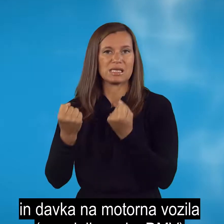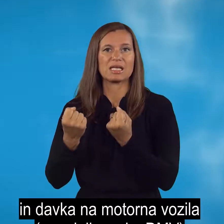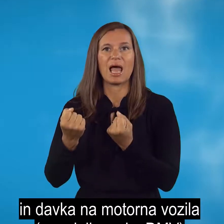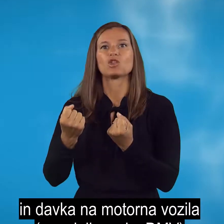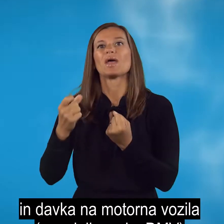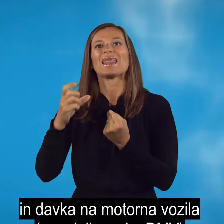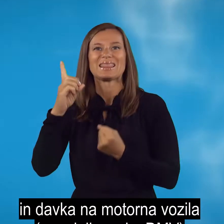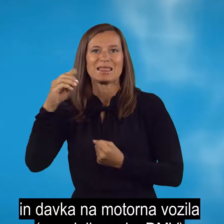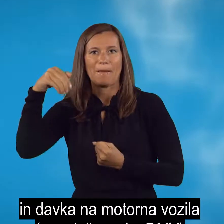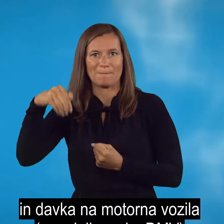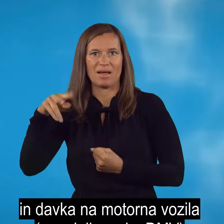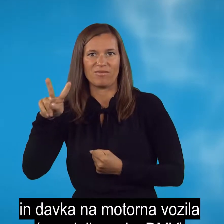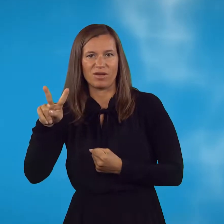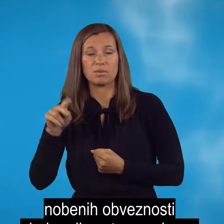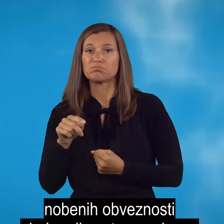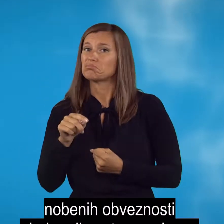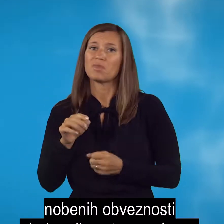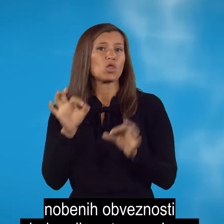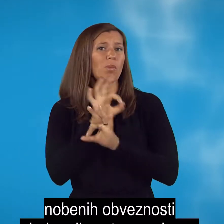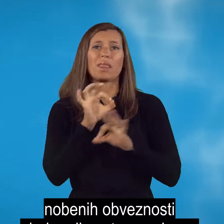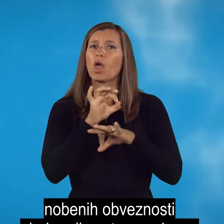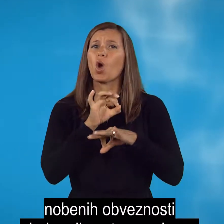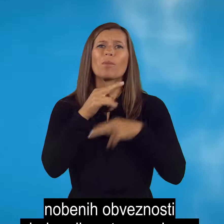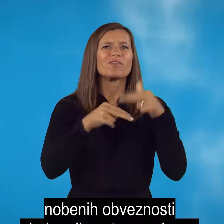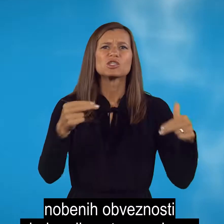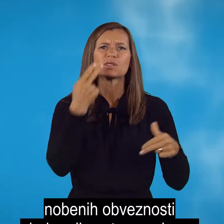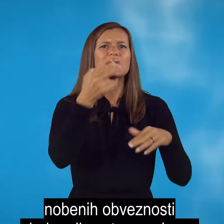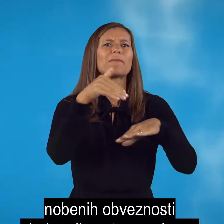DMV, nobenih obveznosti glede prijave tega nakupa.